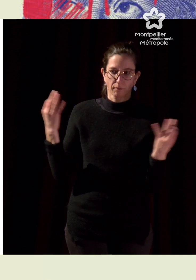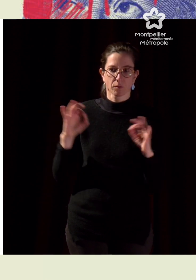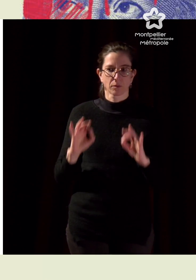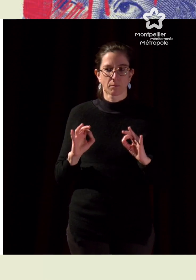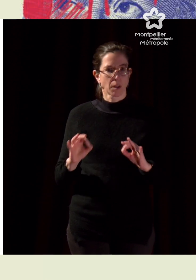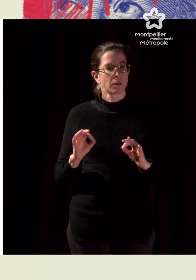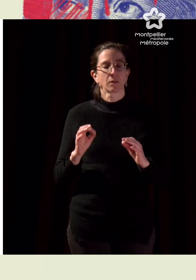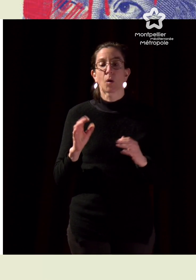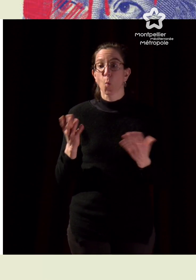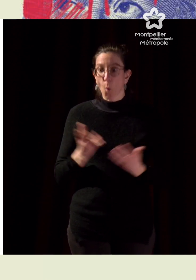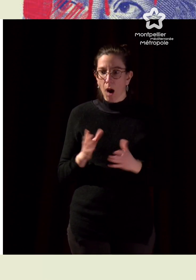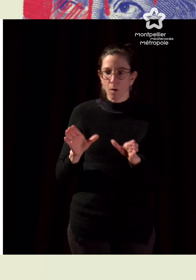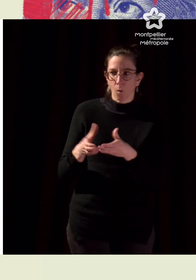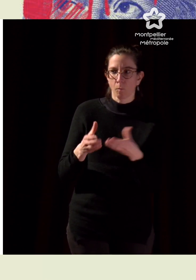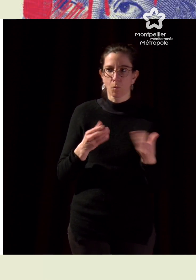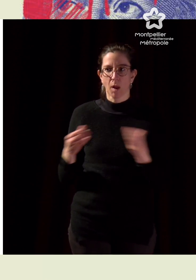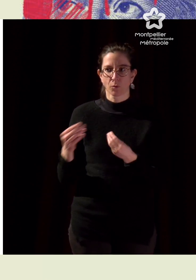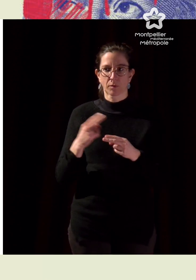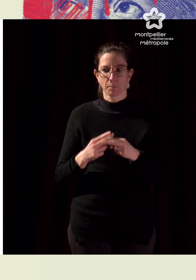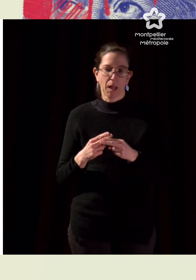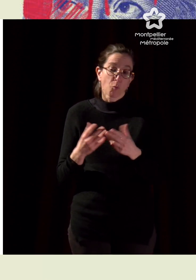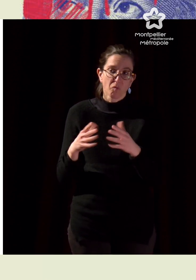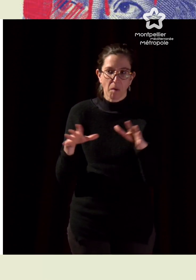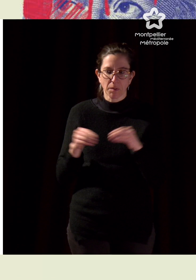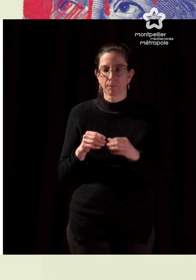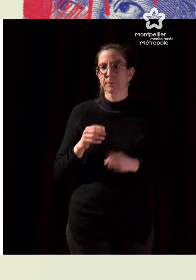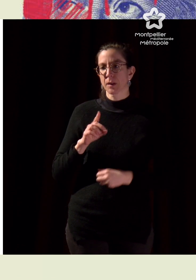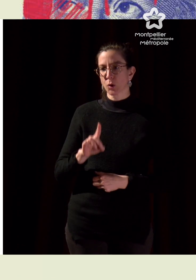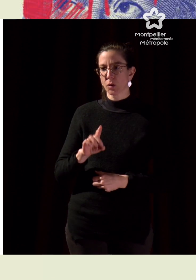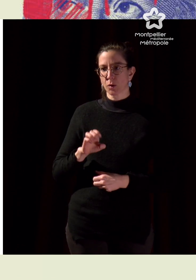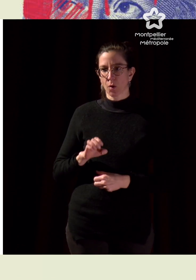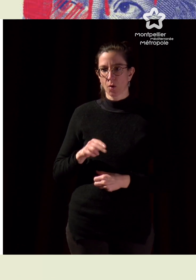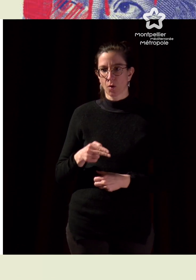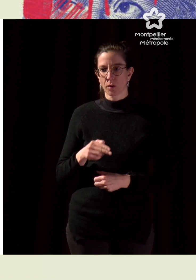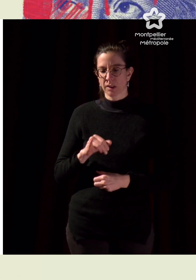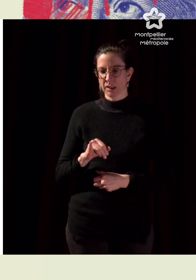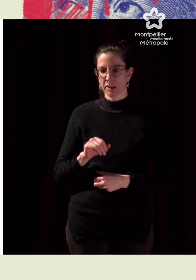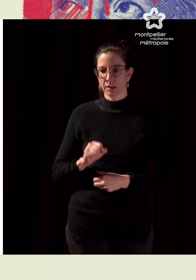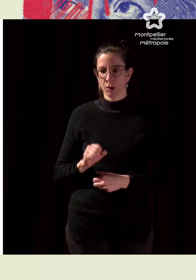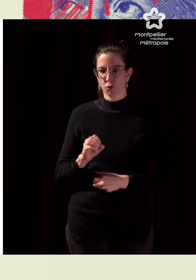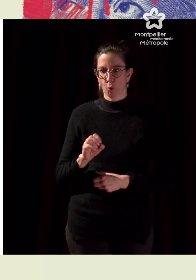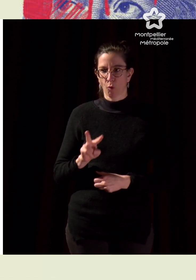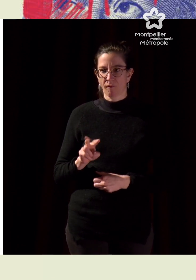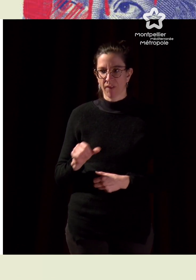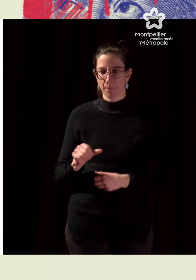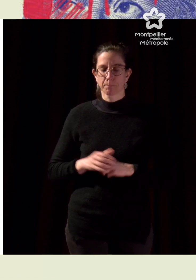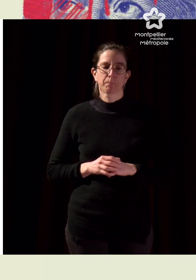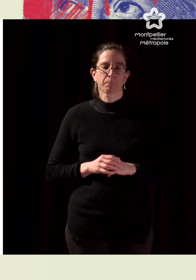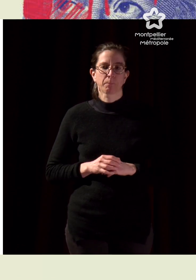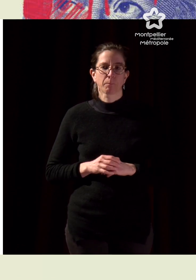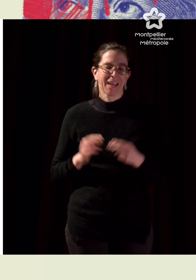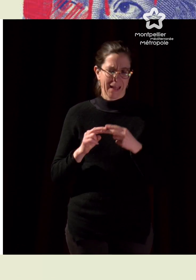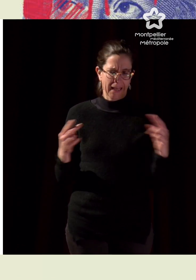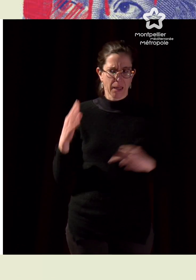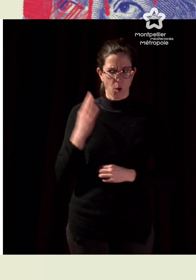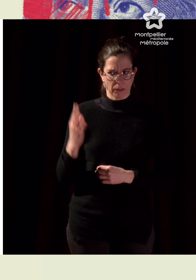Voilà, c'est ce qui a été trouvé en 2010, encore une fois avec de l'ADN ancien. Les